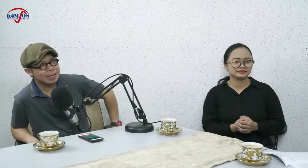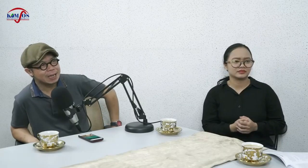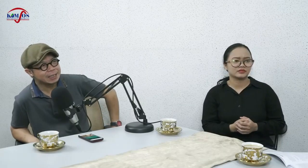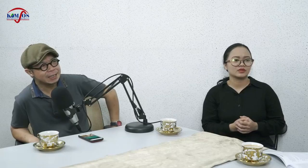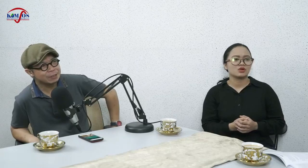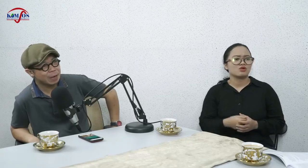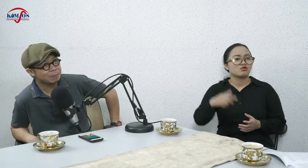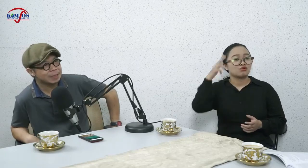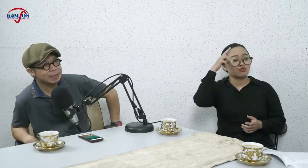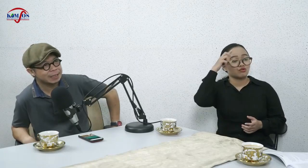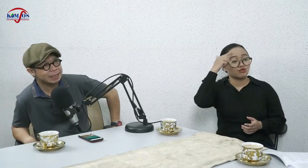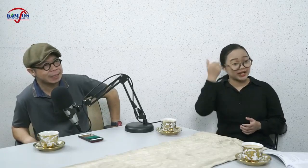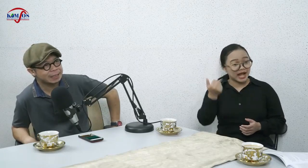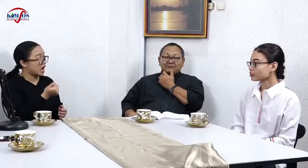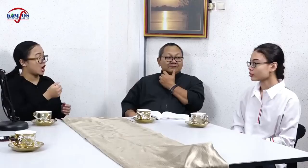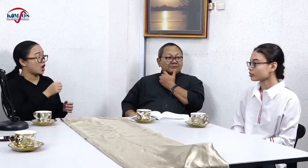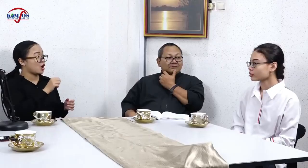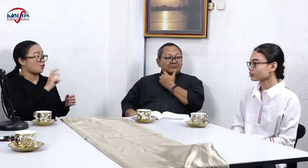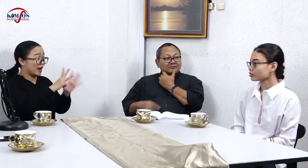kuliah di WM